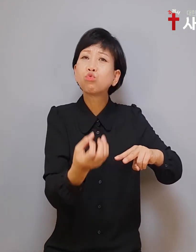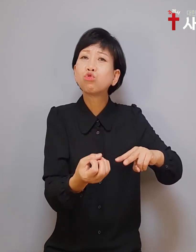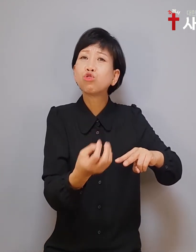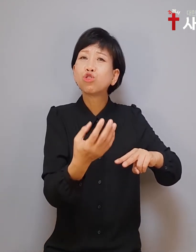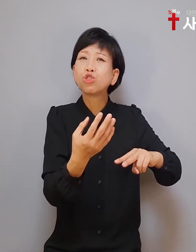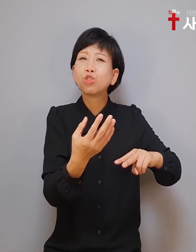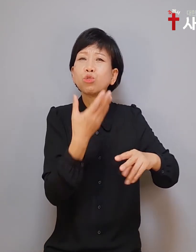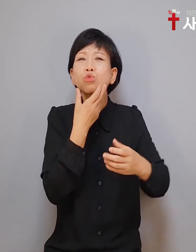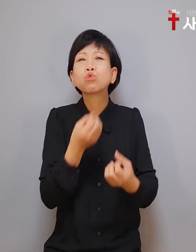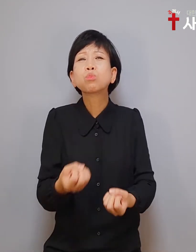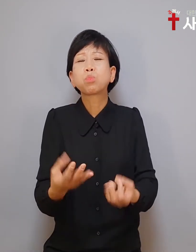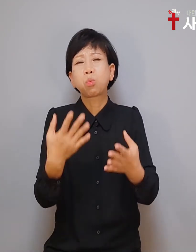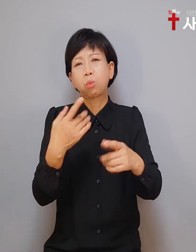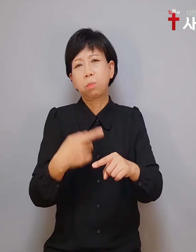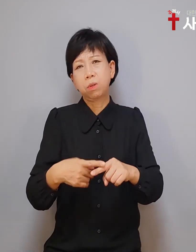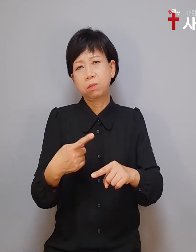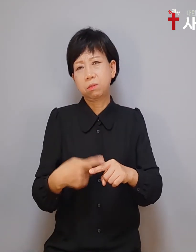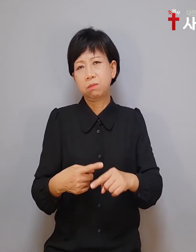주신다니까요.